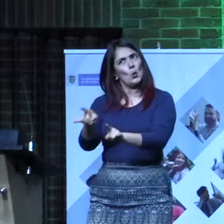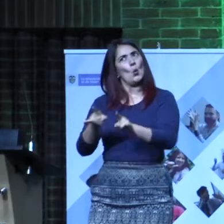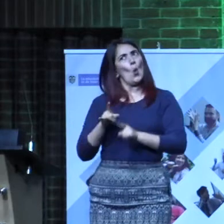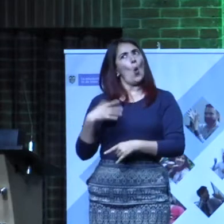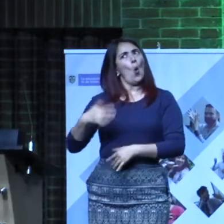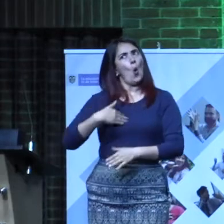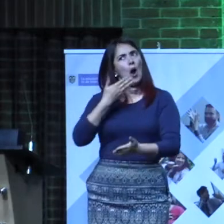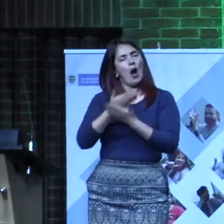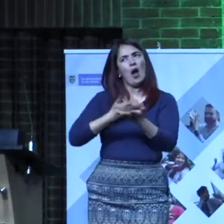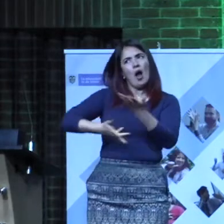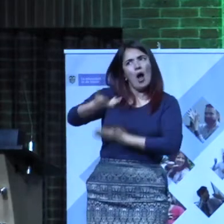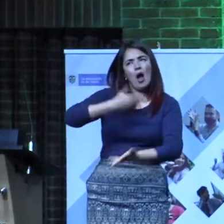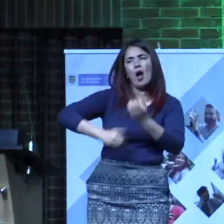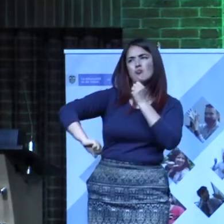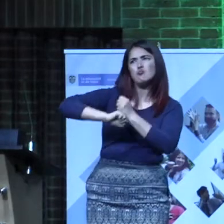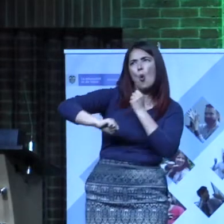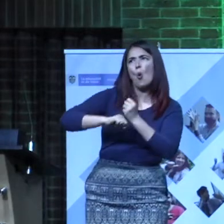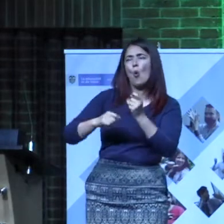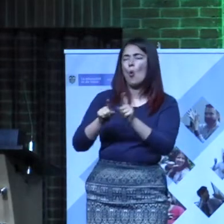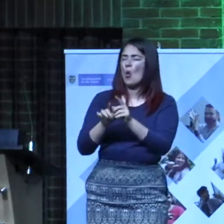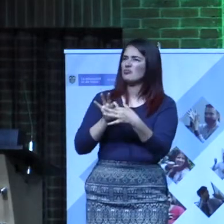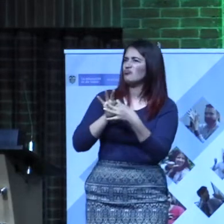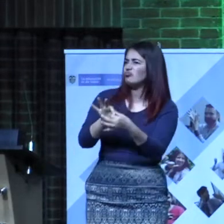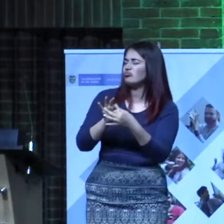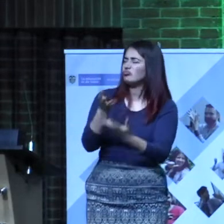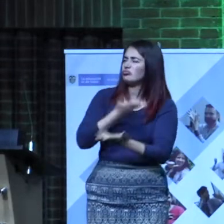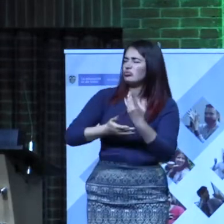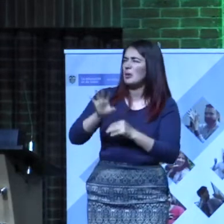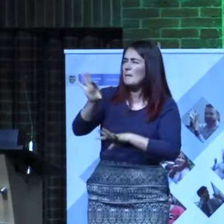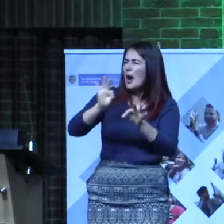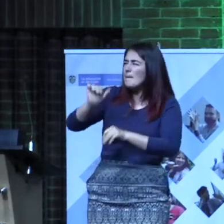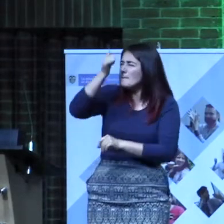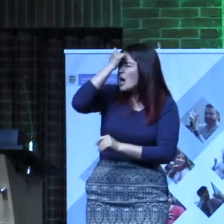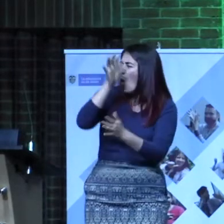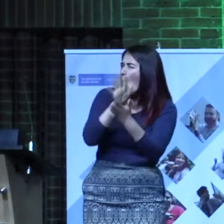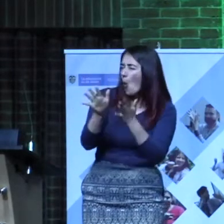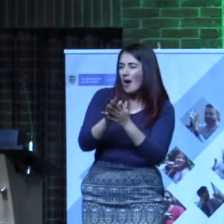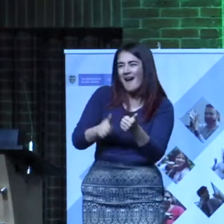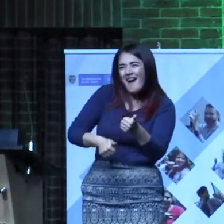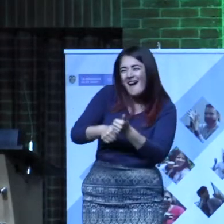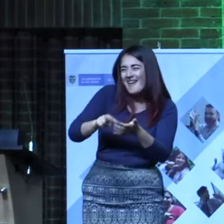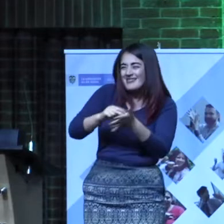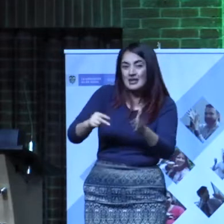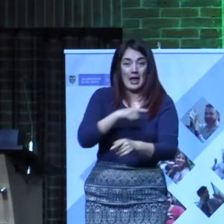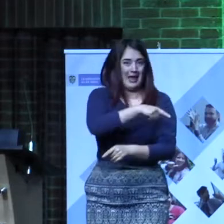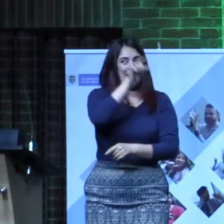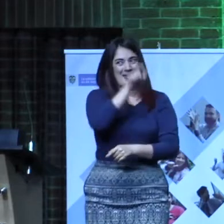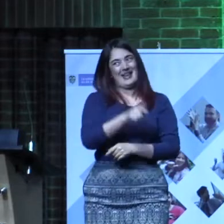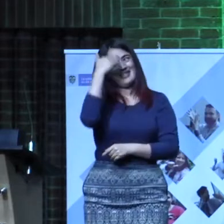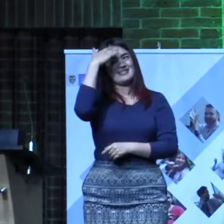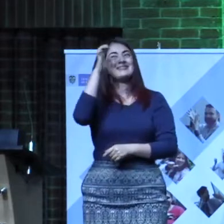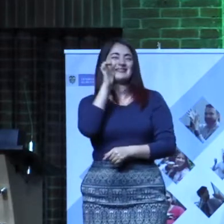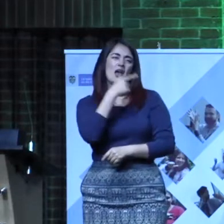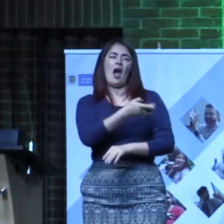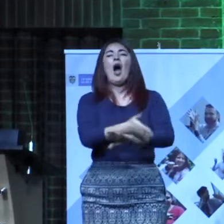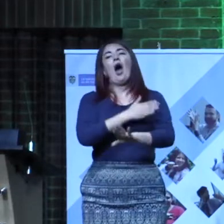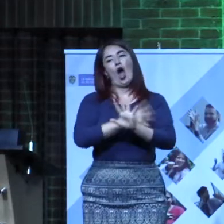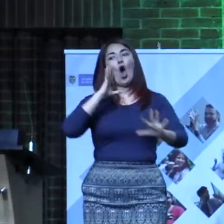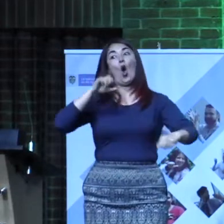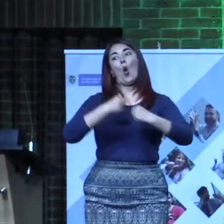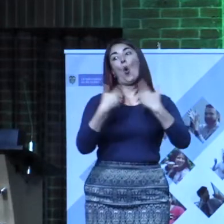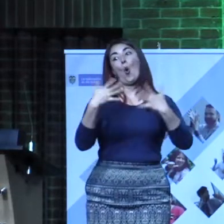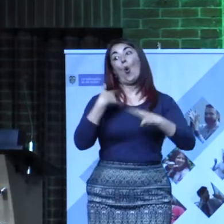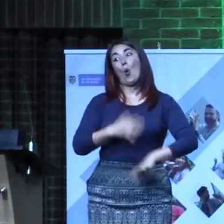con ustedes, lo que pudimos trabajar de manera conjunta en esta asistencia técnica. En el caso de Daisy, en el marco de un convenio